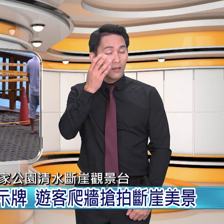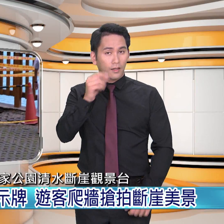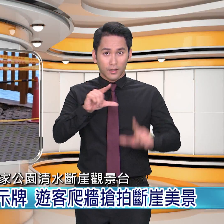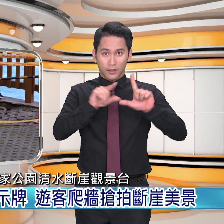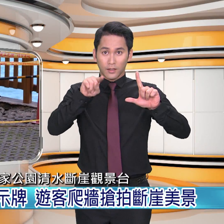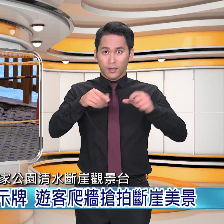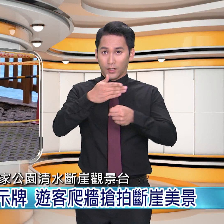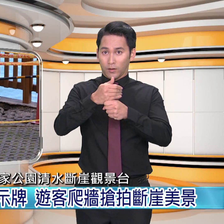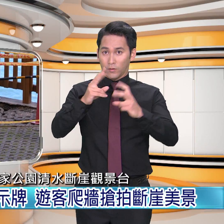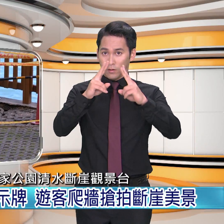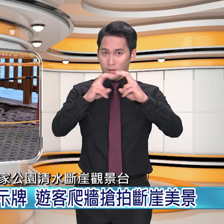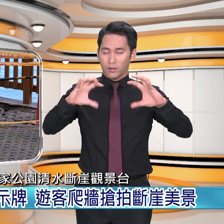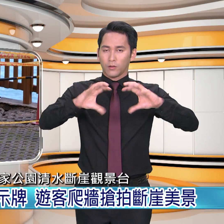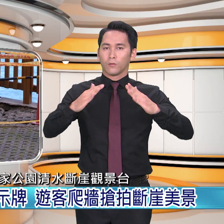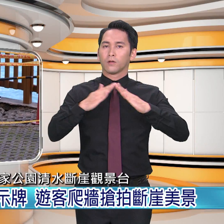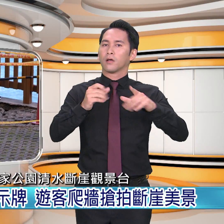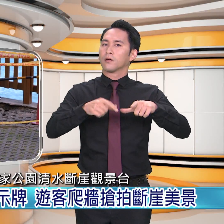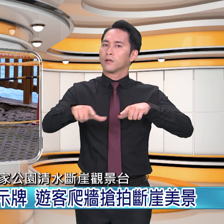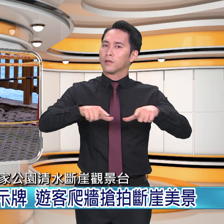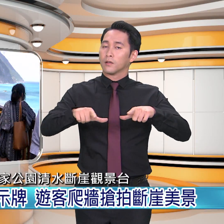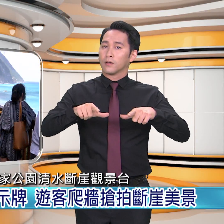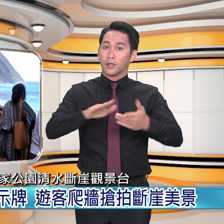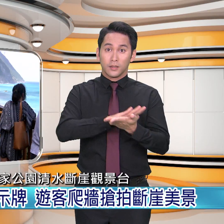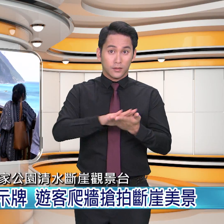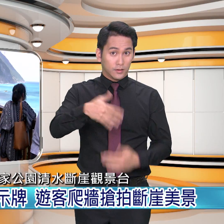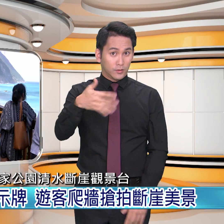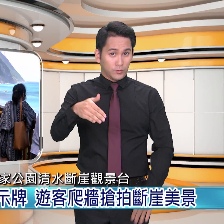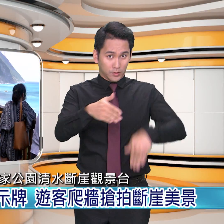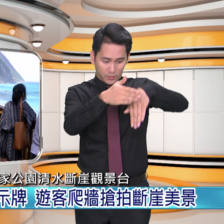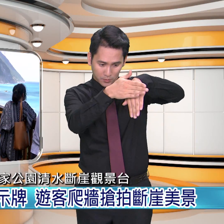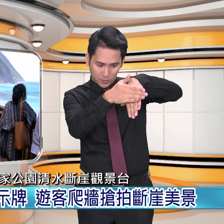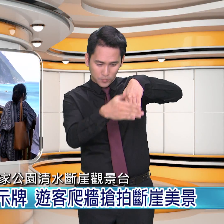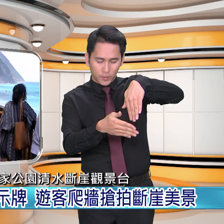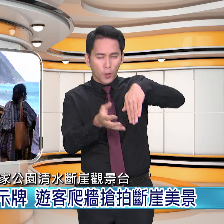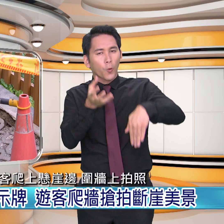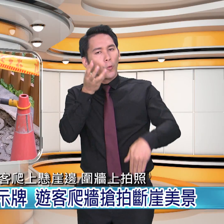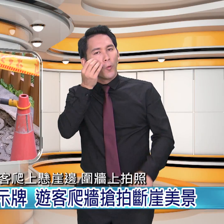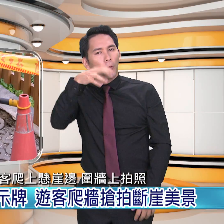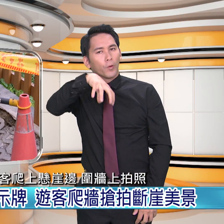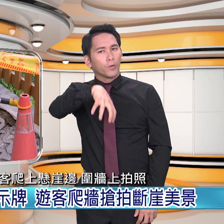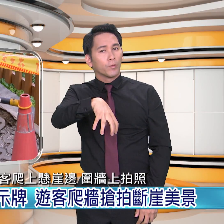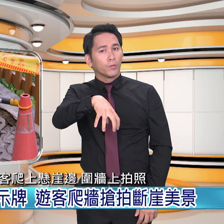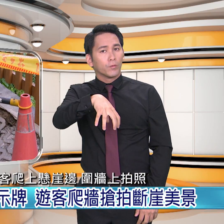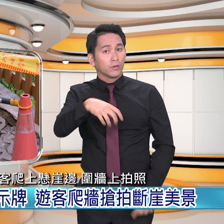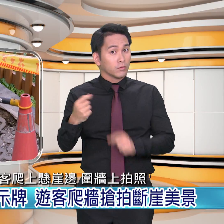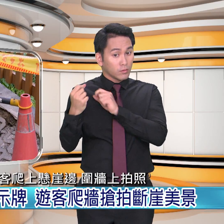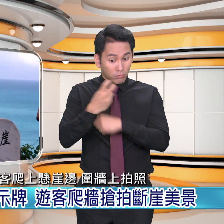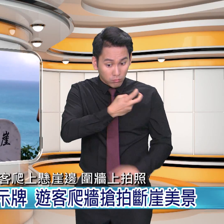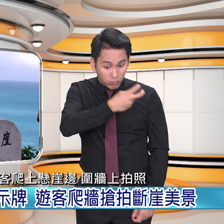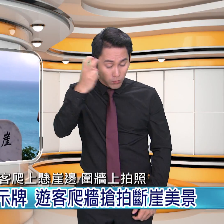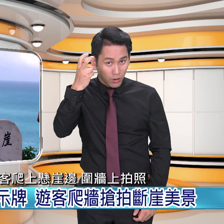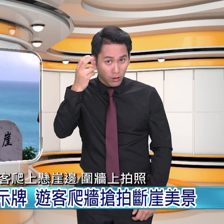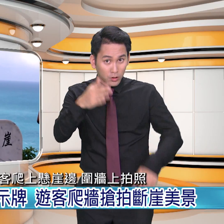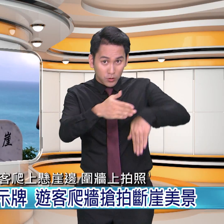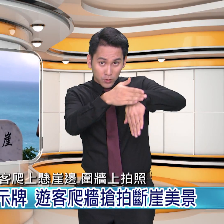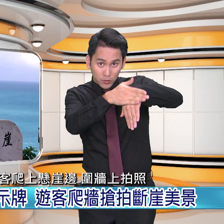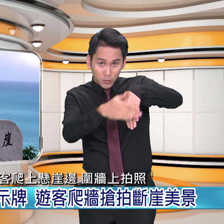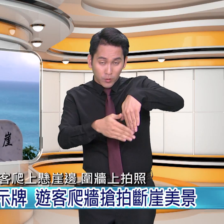花莲太鲁阁国家公园清水断崖观景台，最近发现有游客爬上了悬崖边